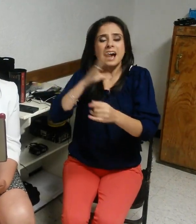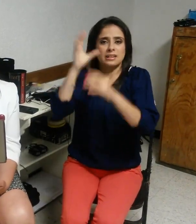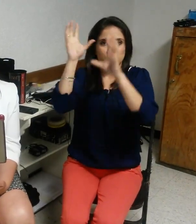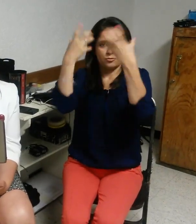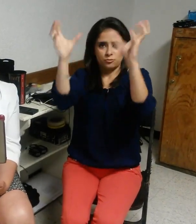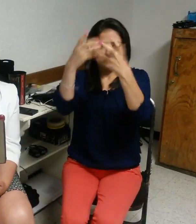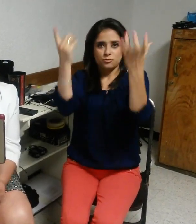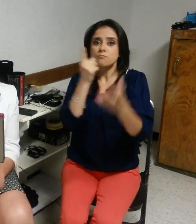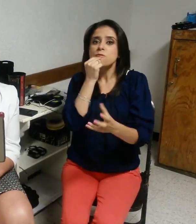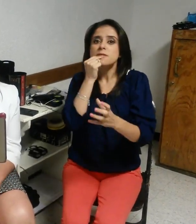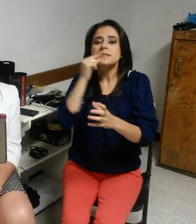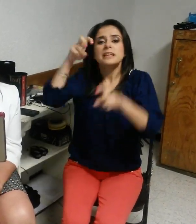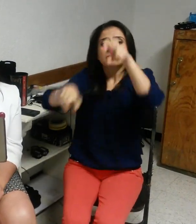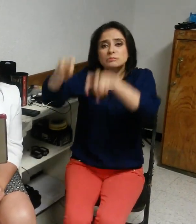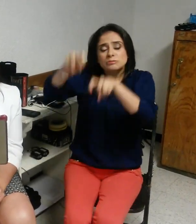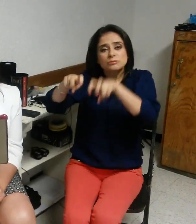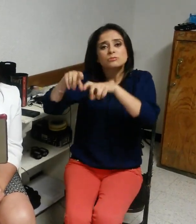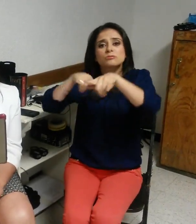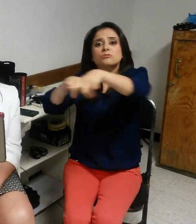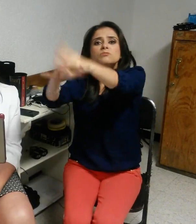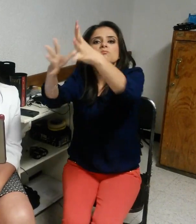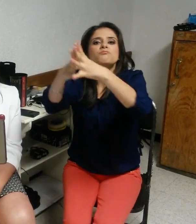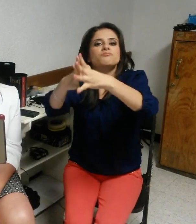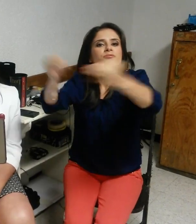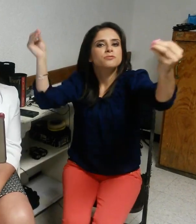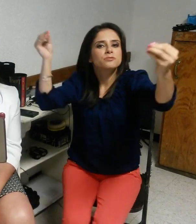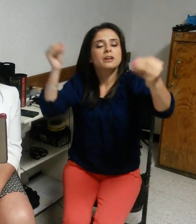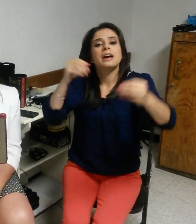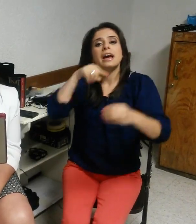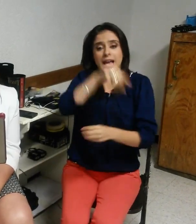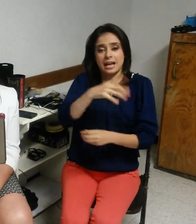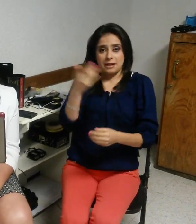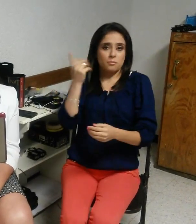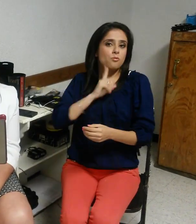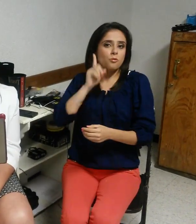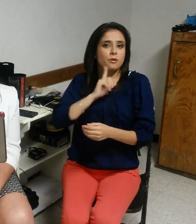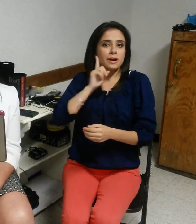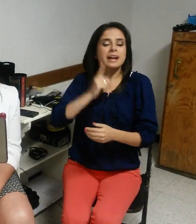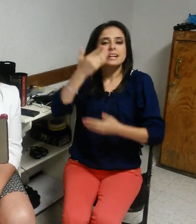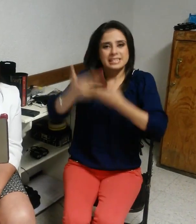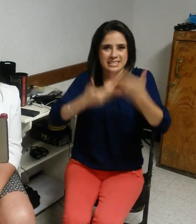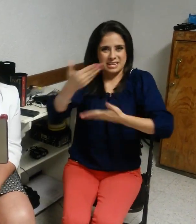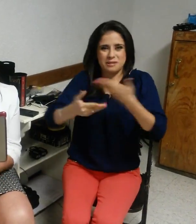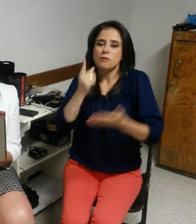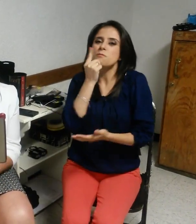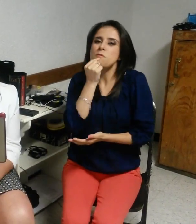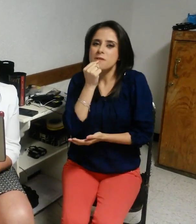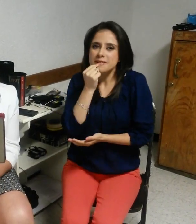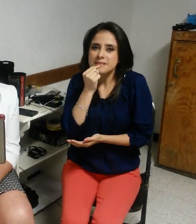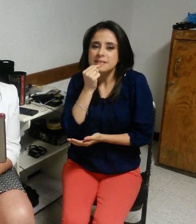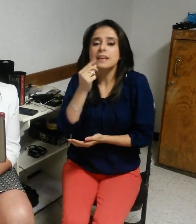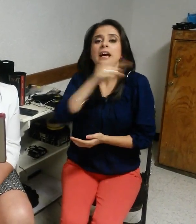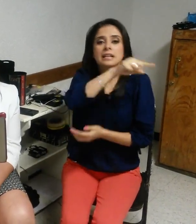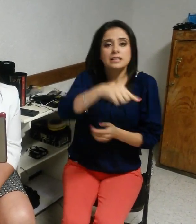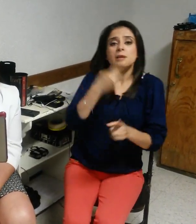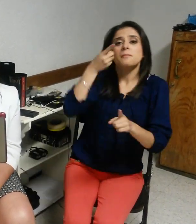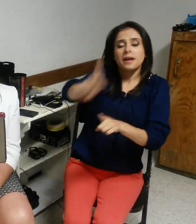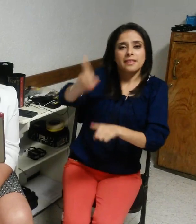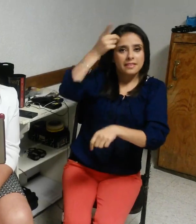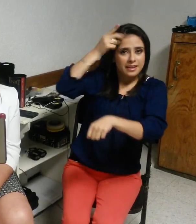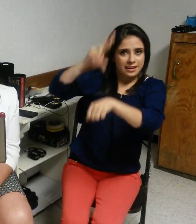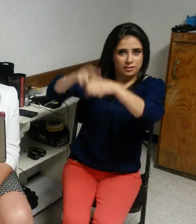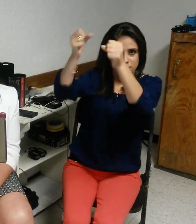policiales. La esposa del alcalde fue señalada en un reporte del Servicio de Inteligencia de ordenar al director